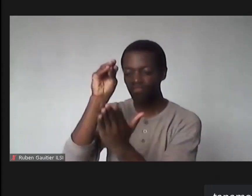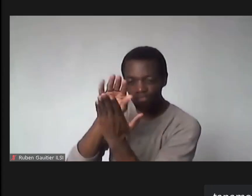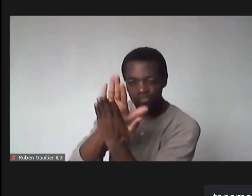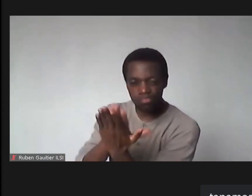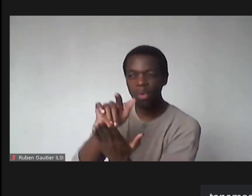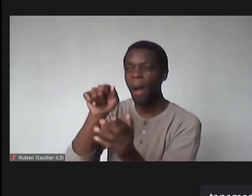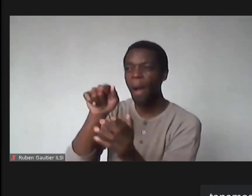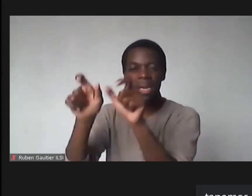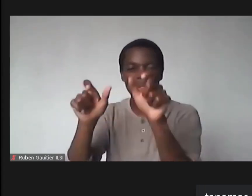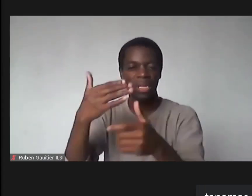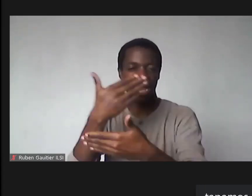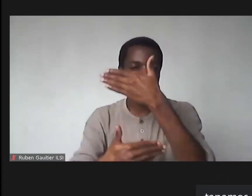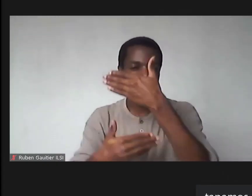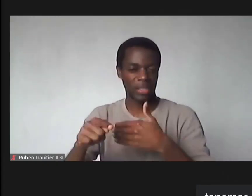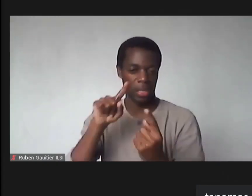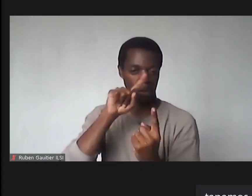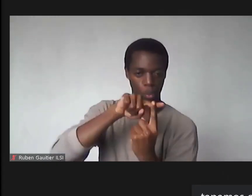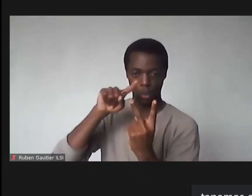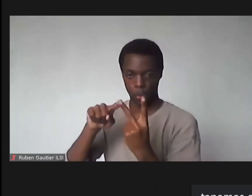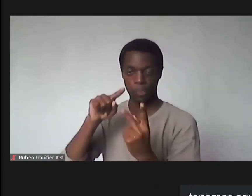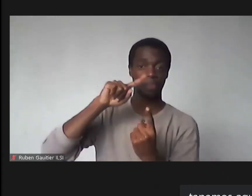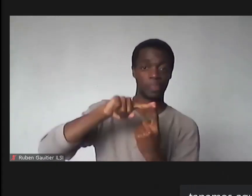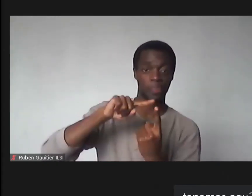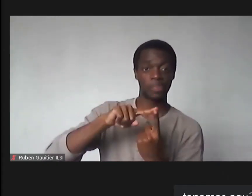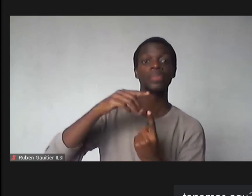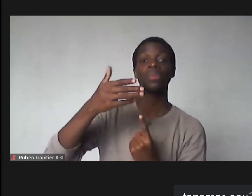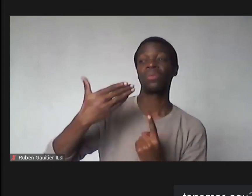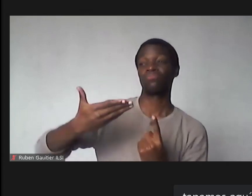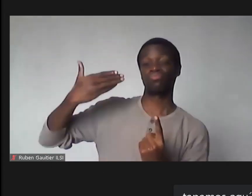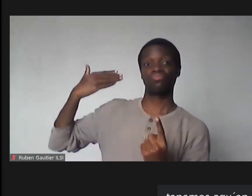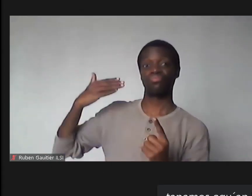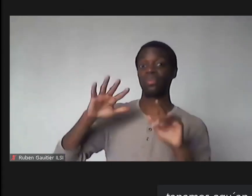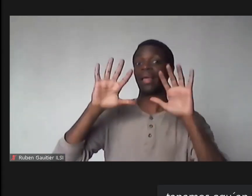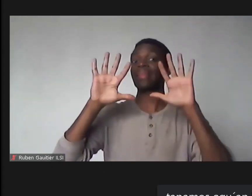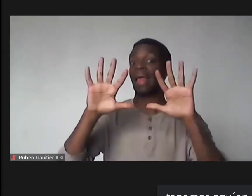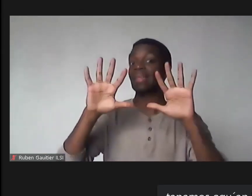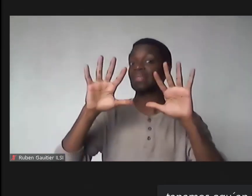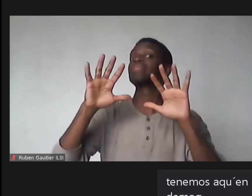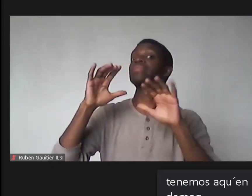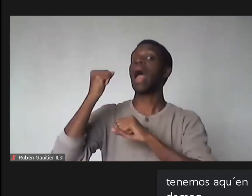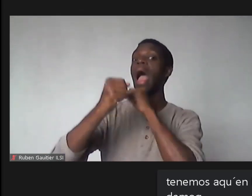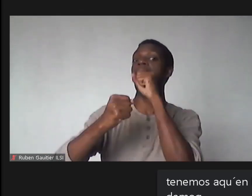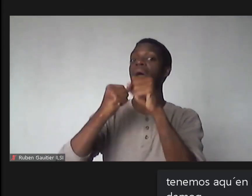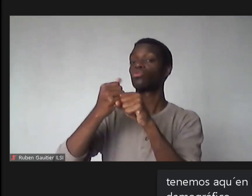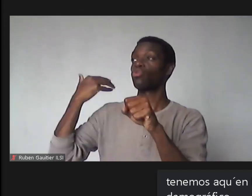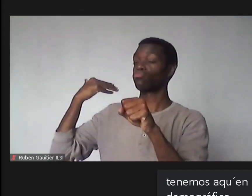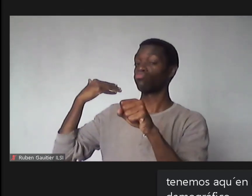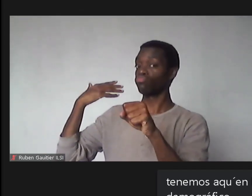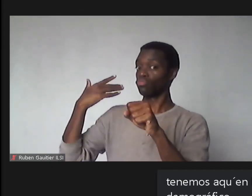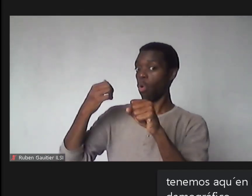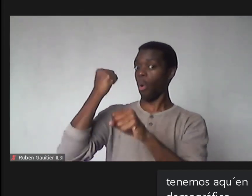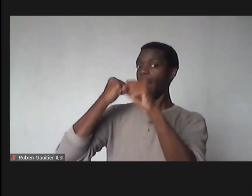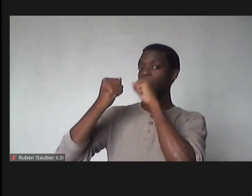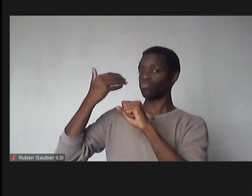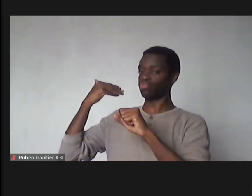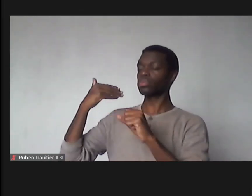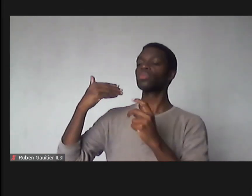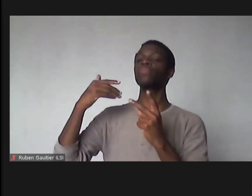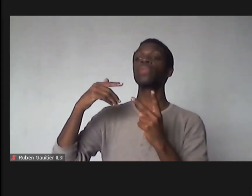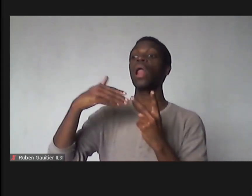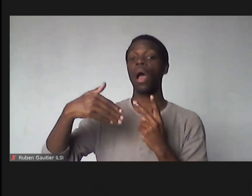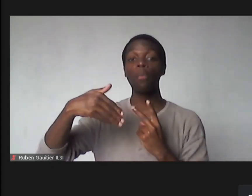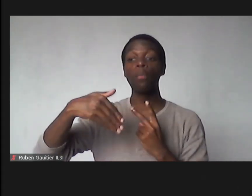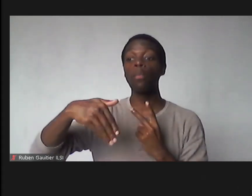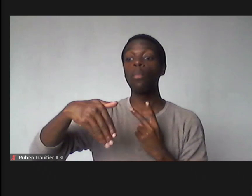demográfico, que en general se hace a cada 10 años. Teníamos un censo ahora, que estaría empezando ahora en el próximo mes,